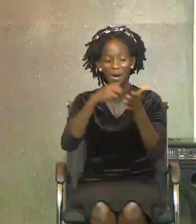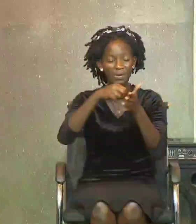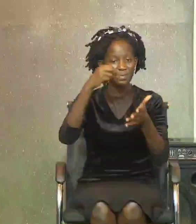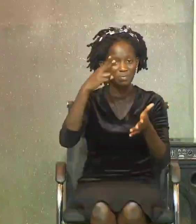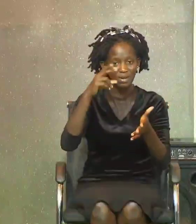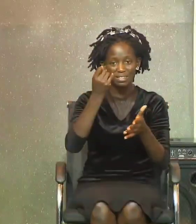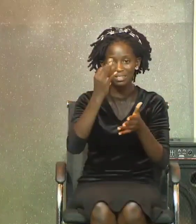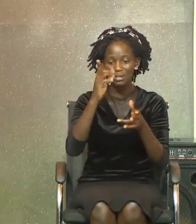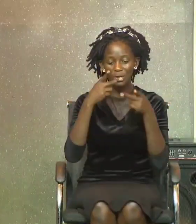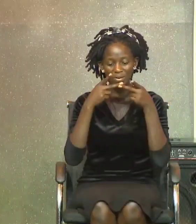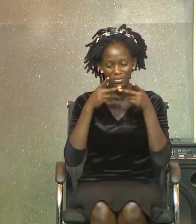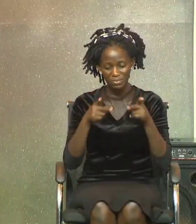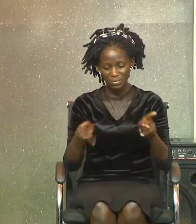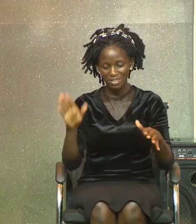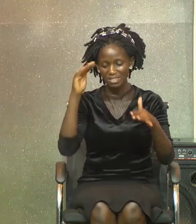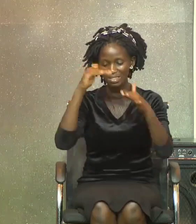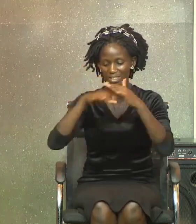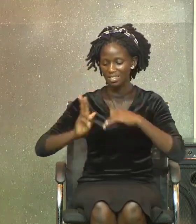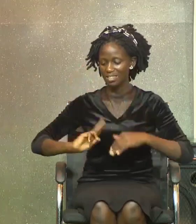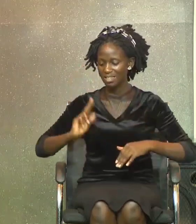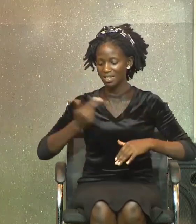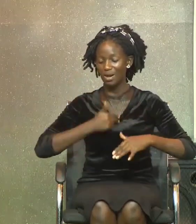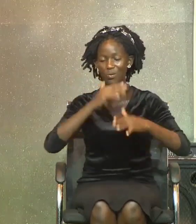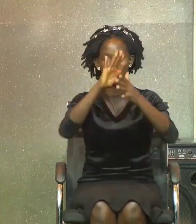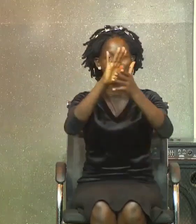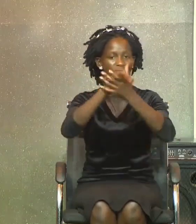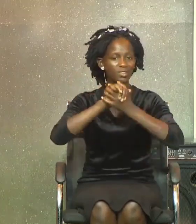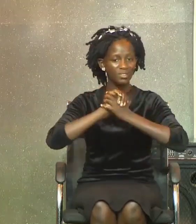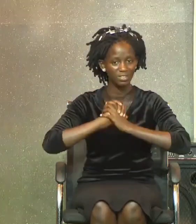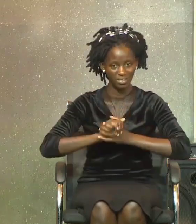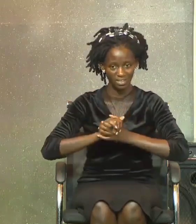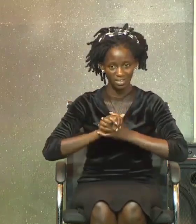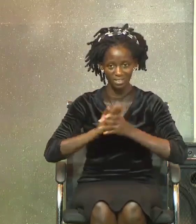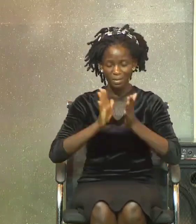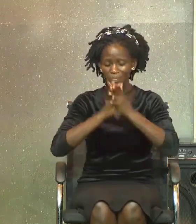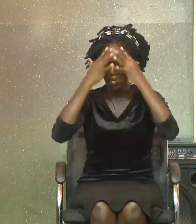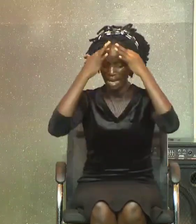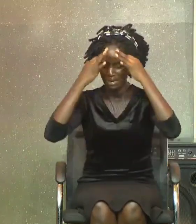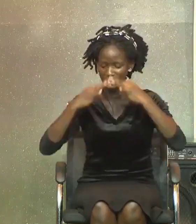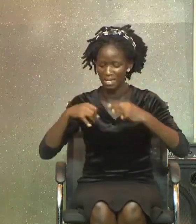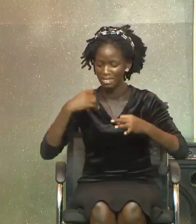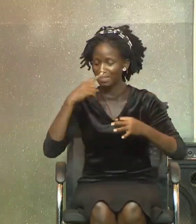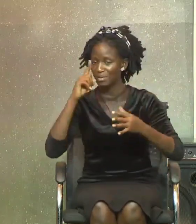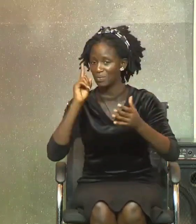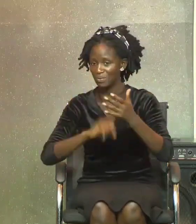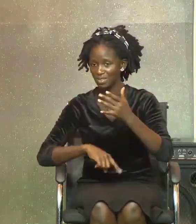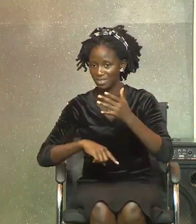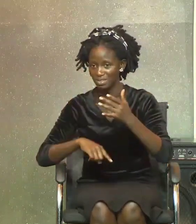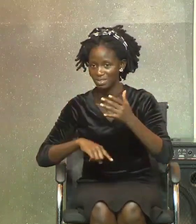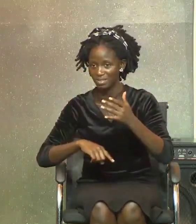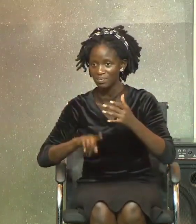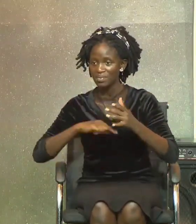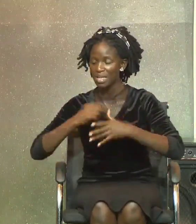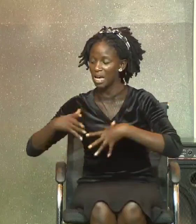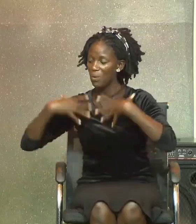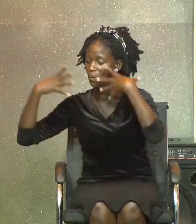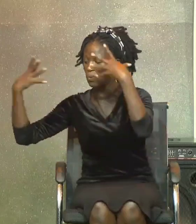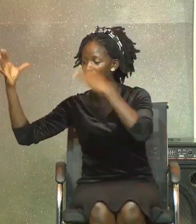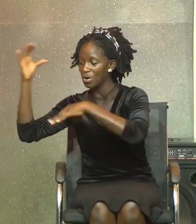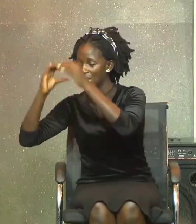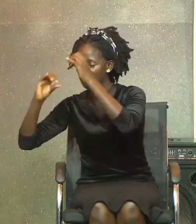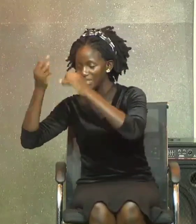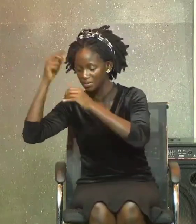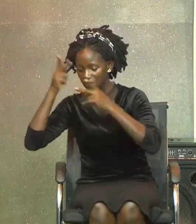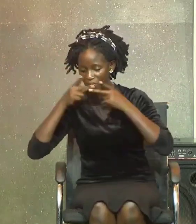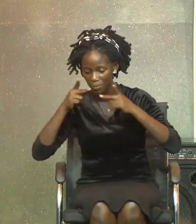peace in our marriages n'osalawo n'ogamba kanoonye emirembe era